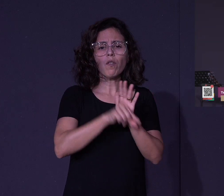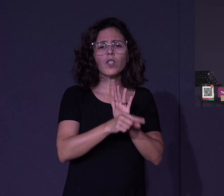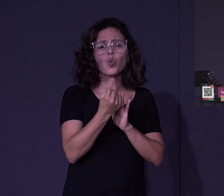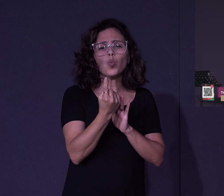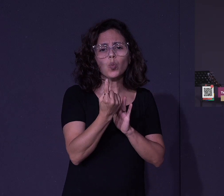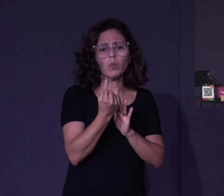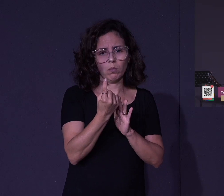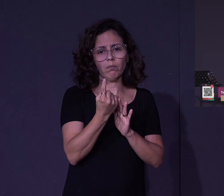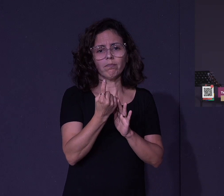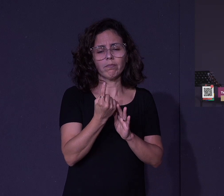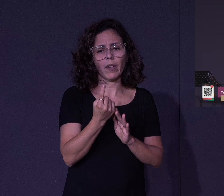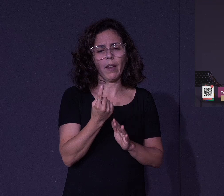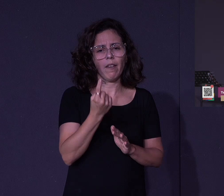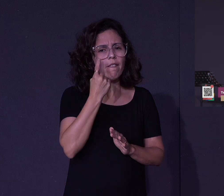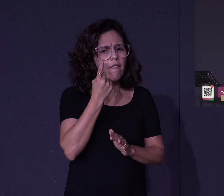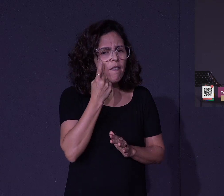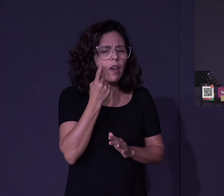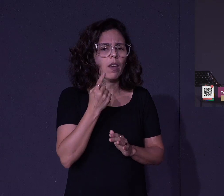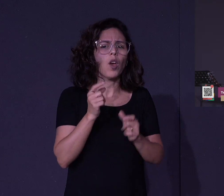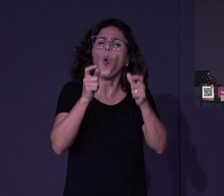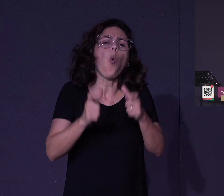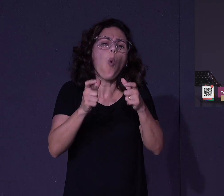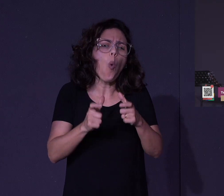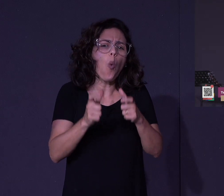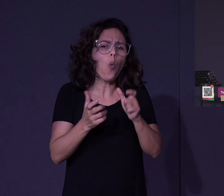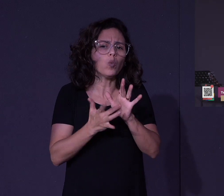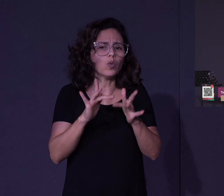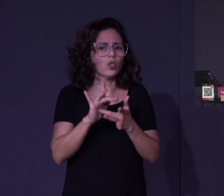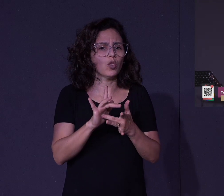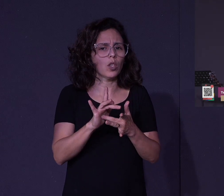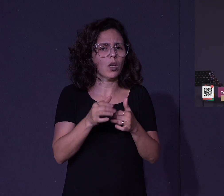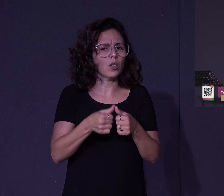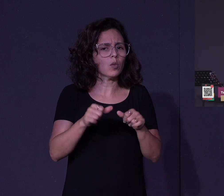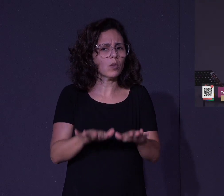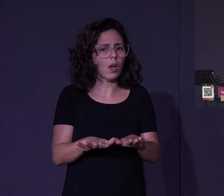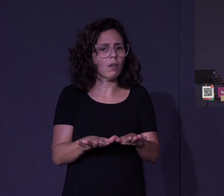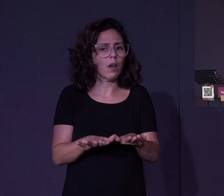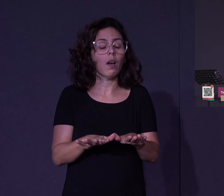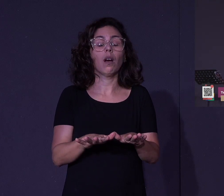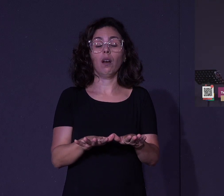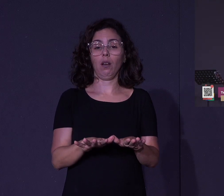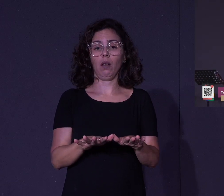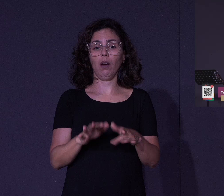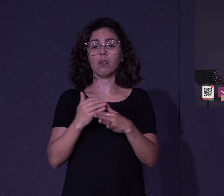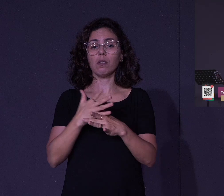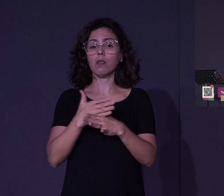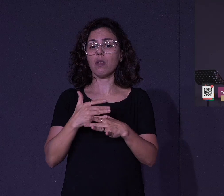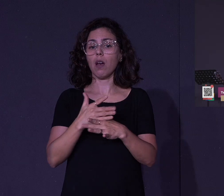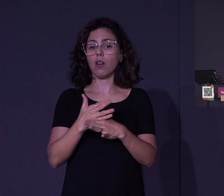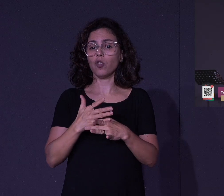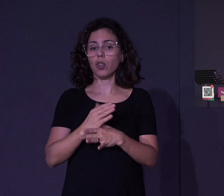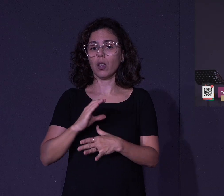onde? Em Cafarnaum. Pois o texto vai dizer assim: tendo terminado de dizer tudo isso ao